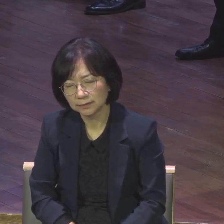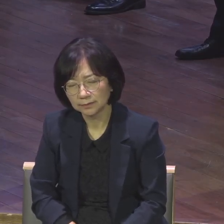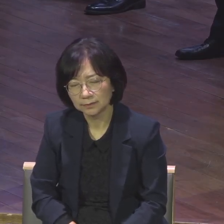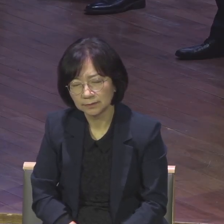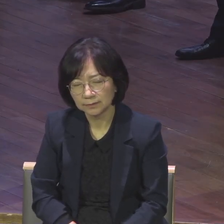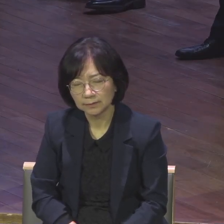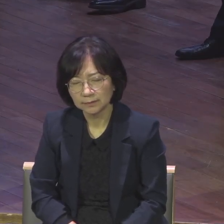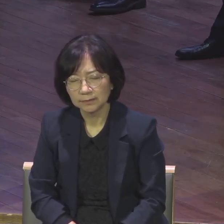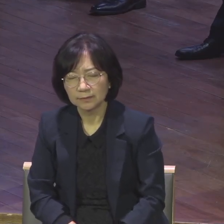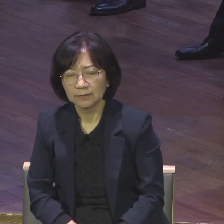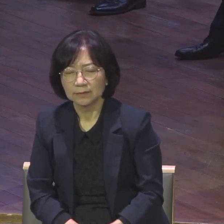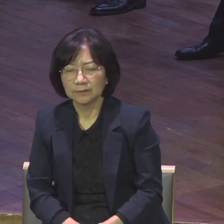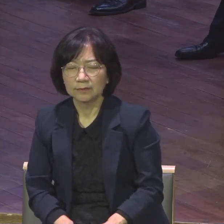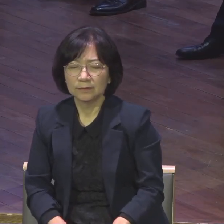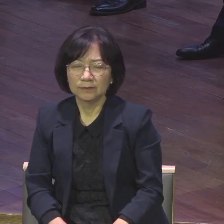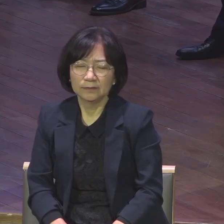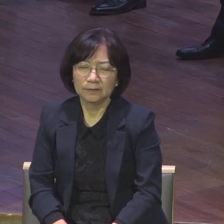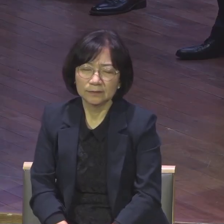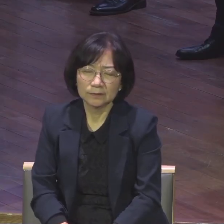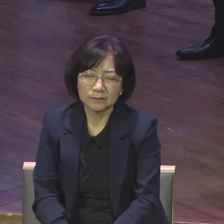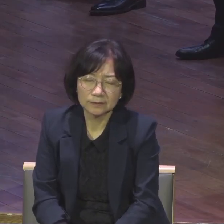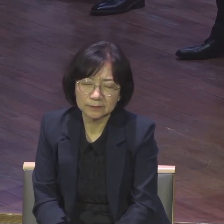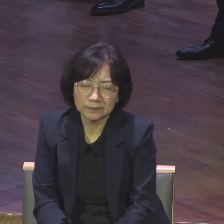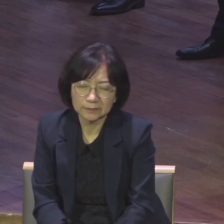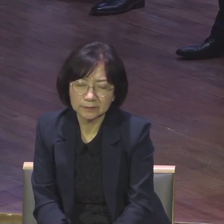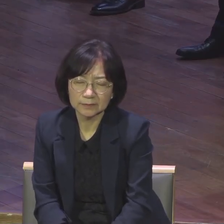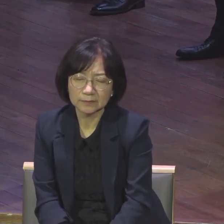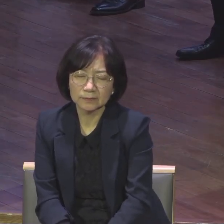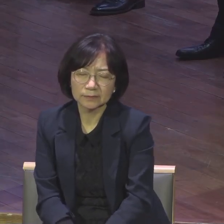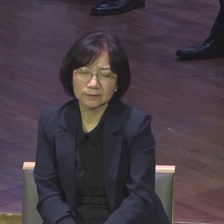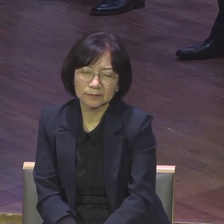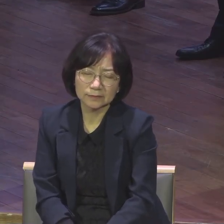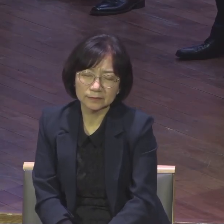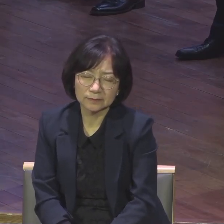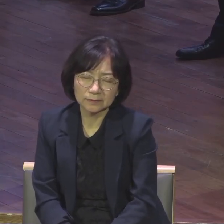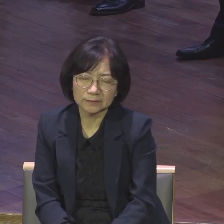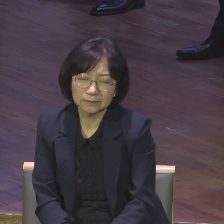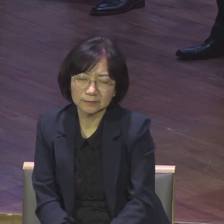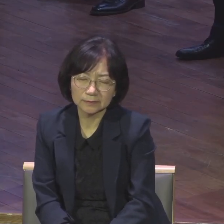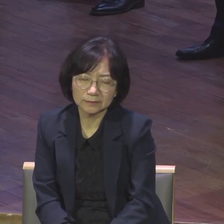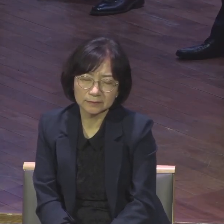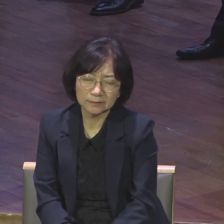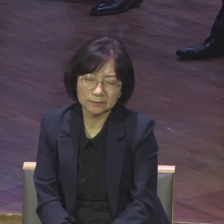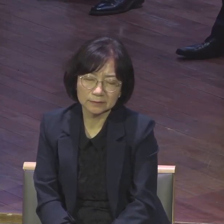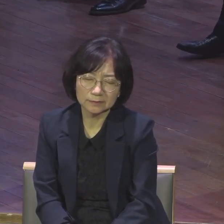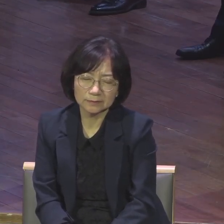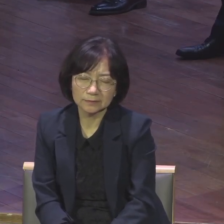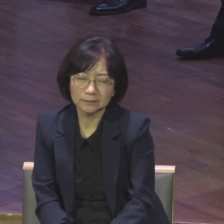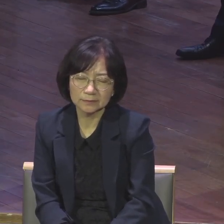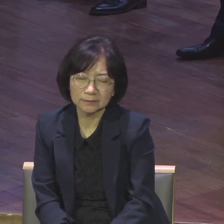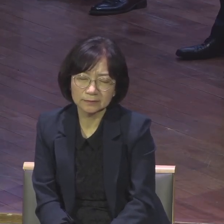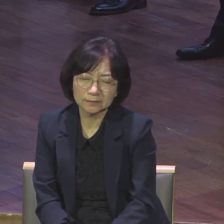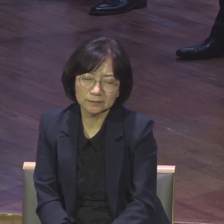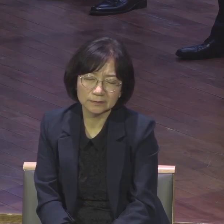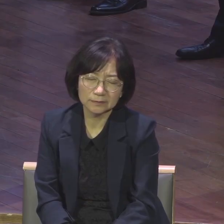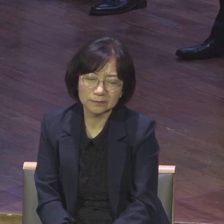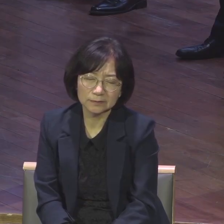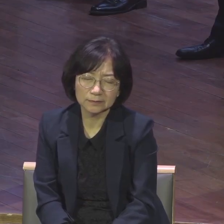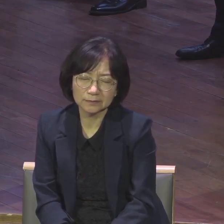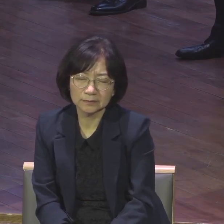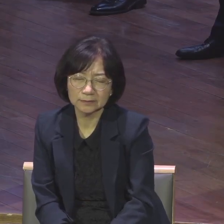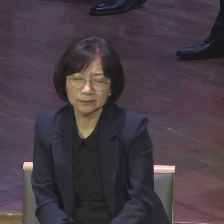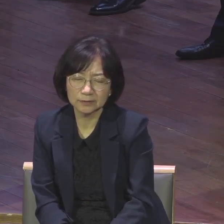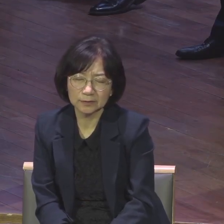모든 문제들에 하나님 그 영적인 상처가 우리 가슴에 너무나 많이 남아있사오니 예수 그리스도가 지금 이